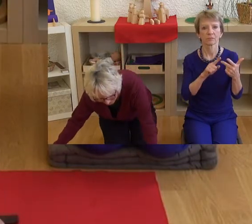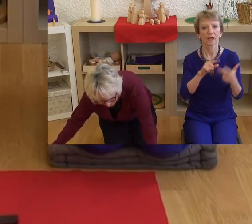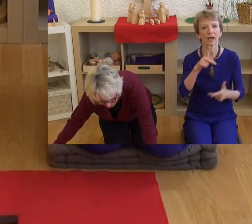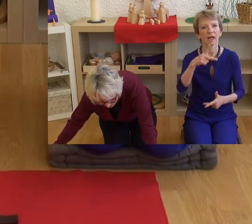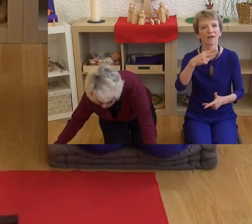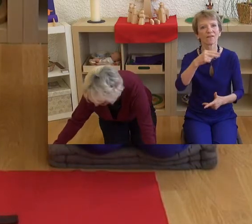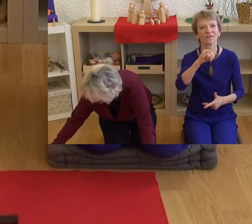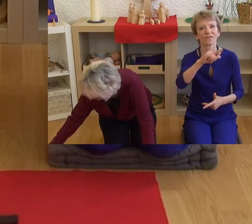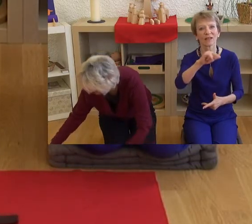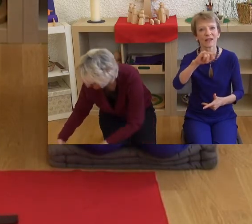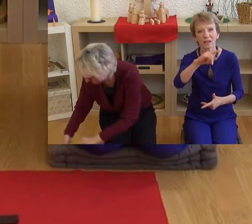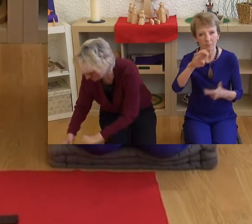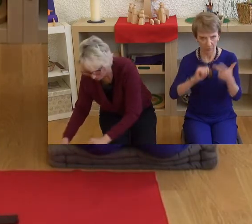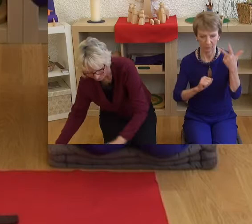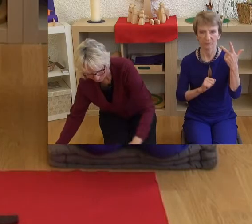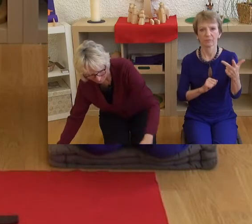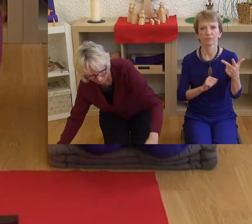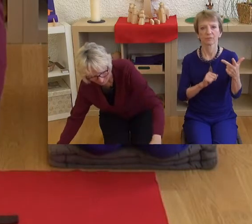Philippe,